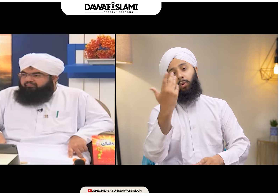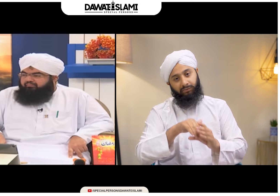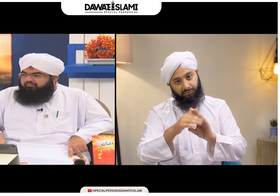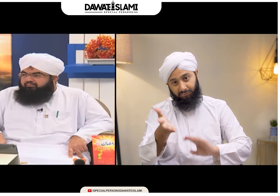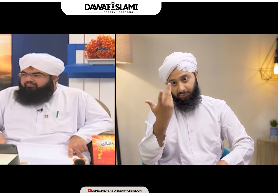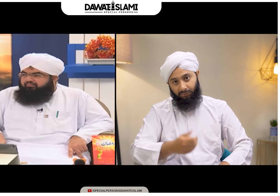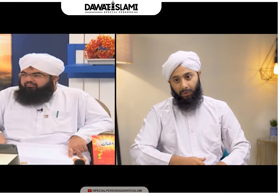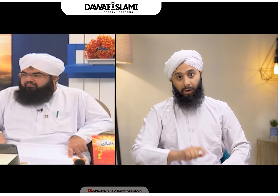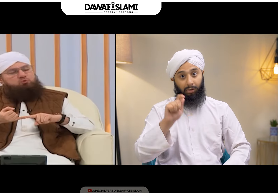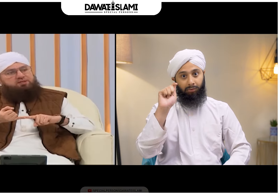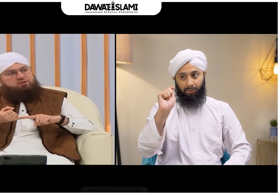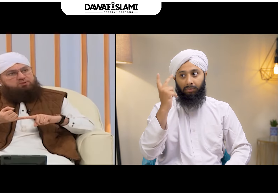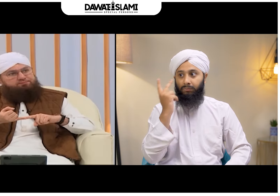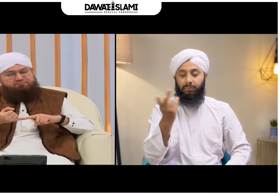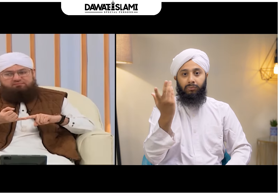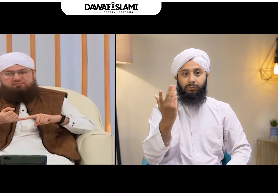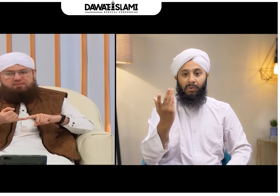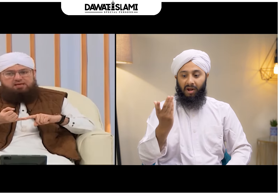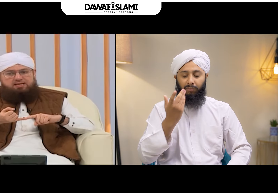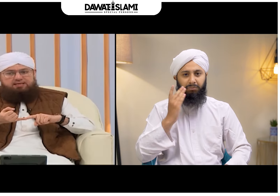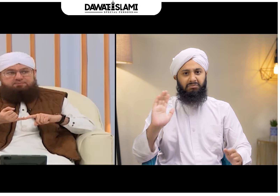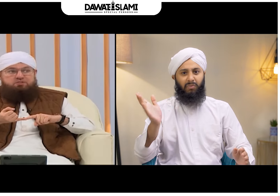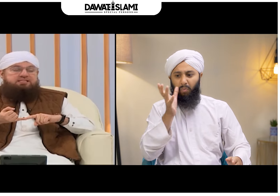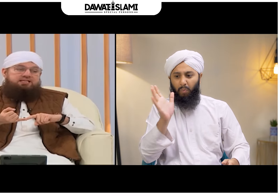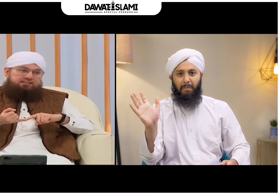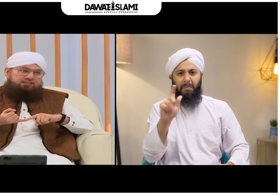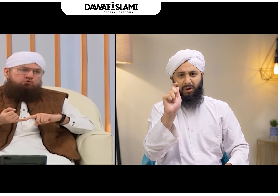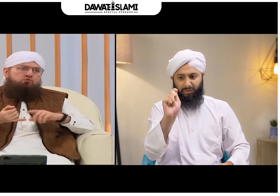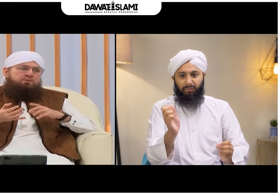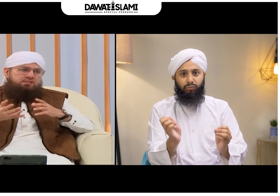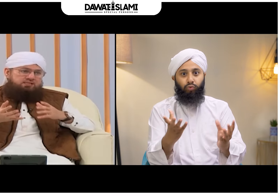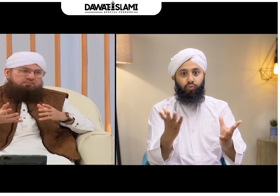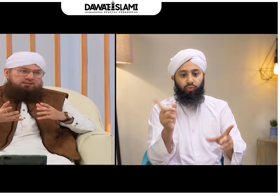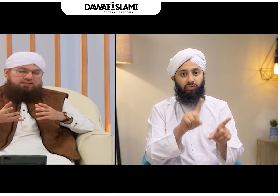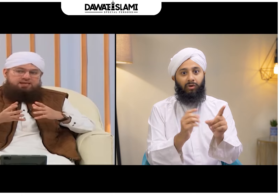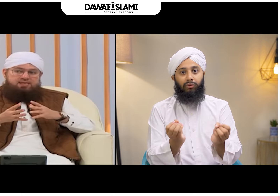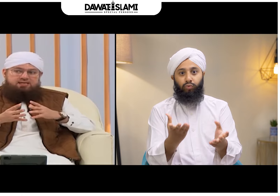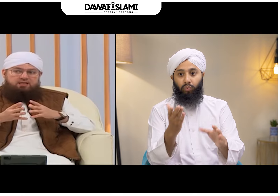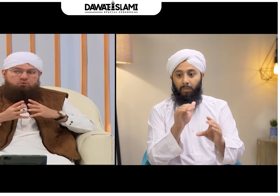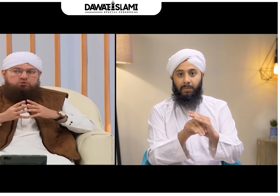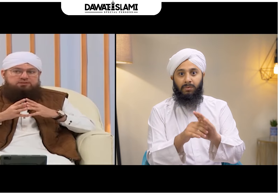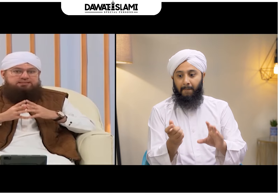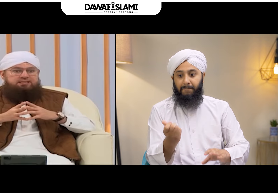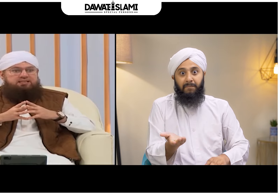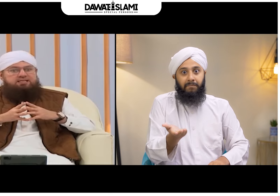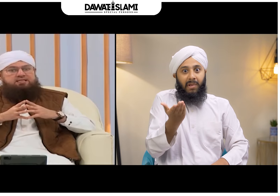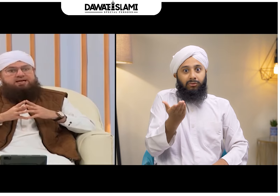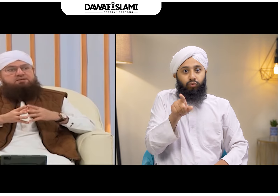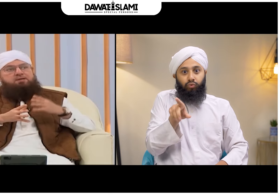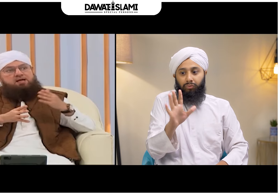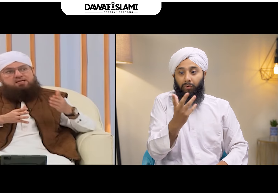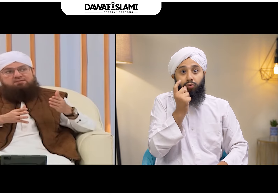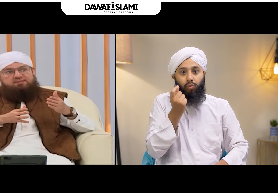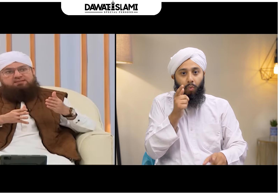پہلے کاروباری لوگوں کو دیکھنا ہوگا کہ جب سیزن آتا ہے جس کو وہ اپنا سیزن مانتے ہیں، لیکن اس سیزن کی